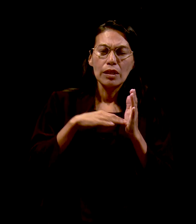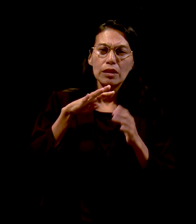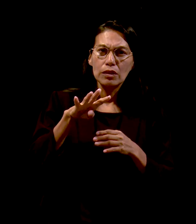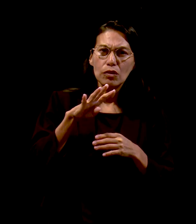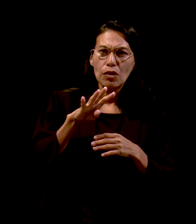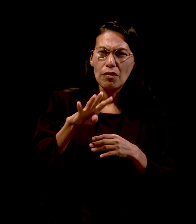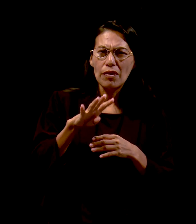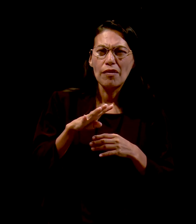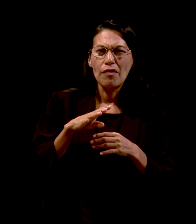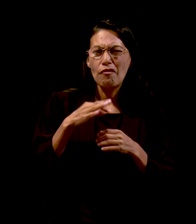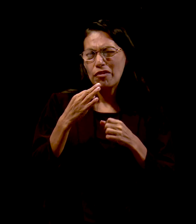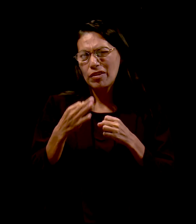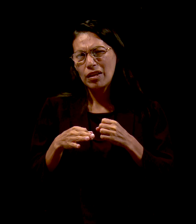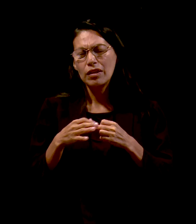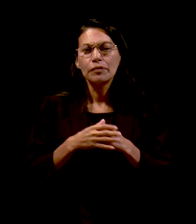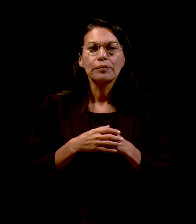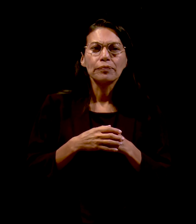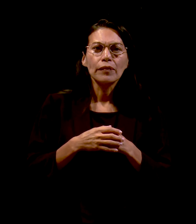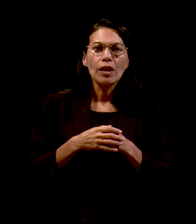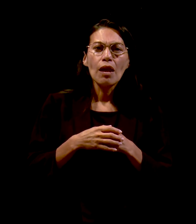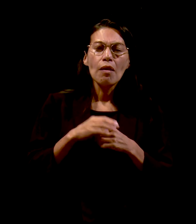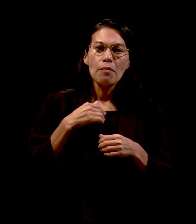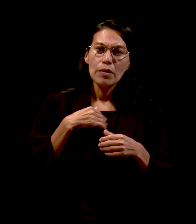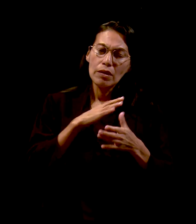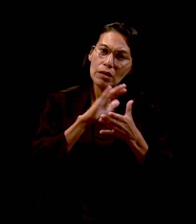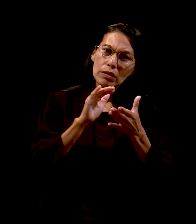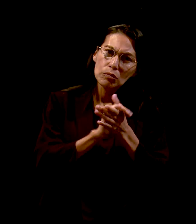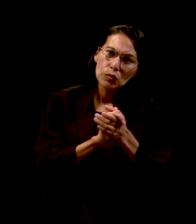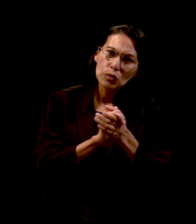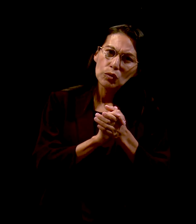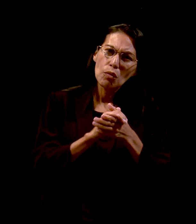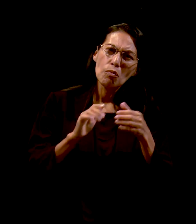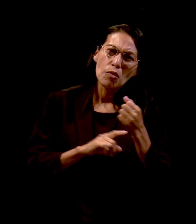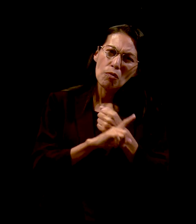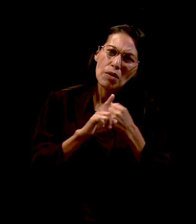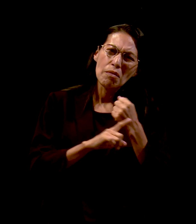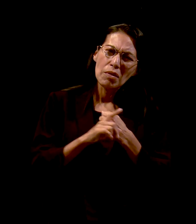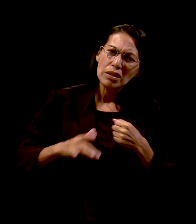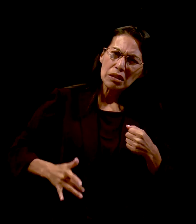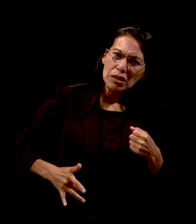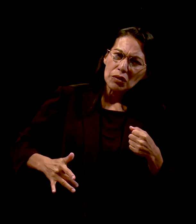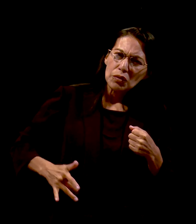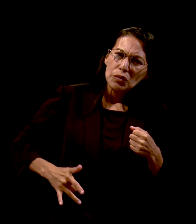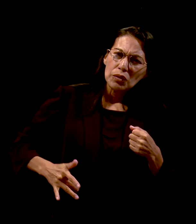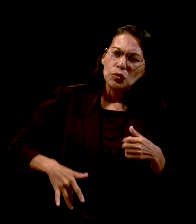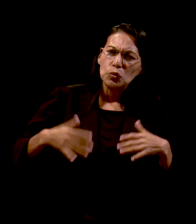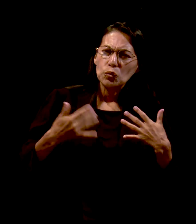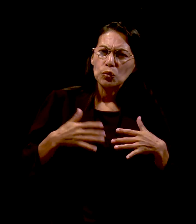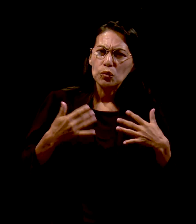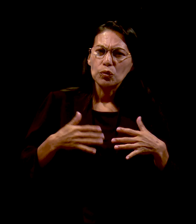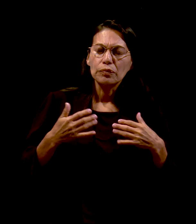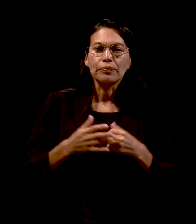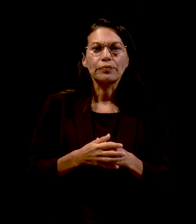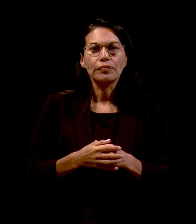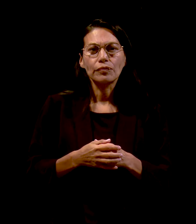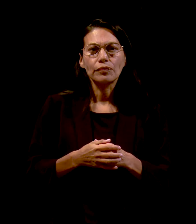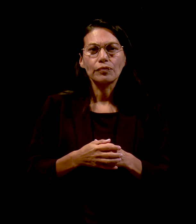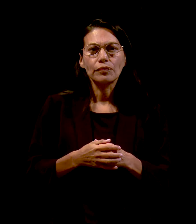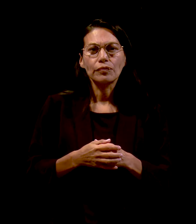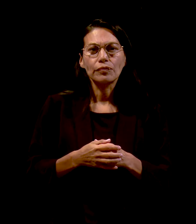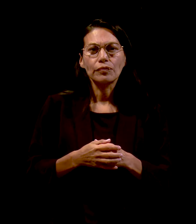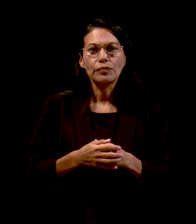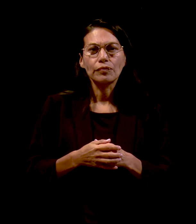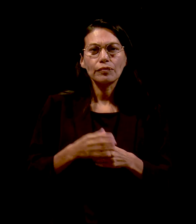comienza a presentar problemas serios en sus riñones él ya había sido intervenido seis veces